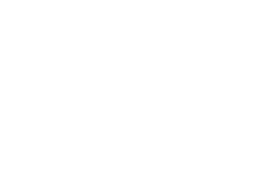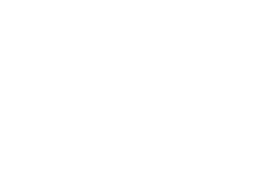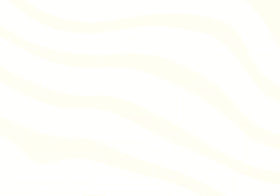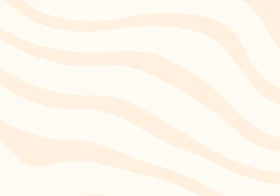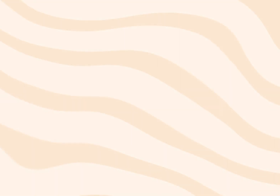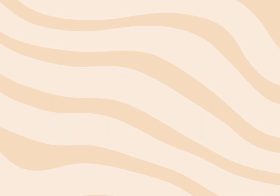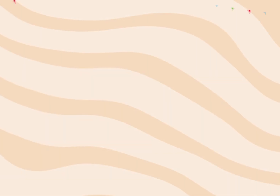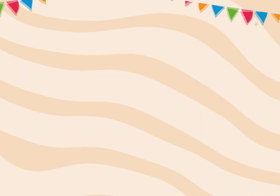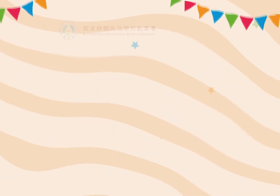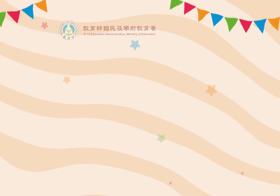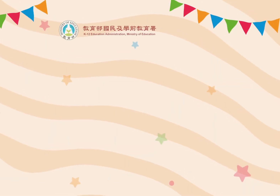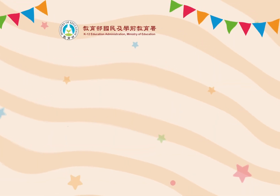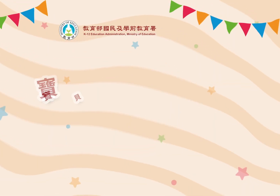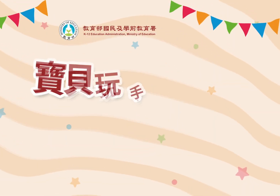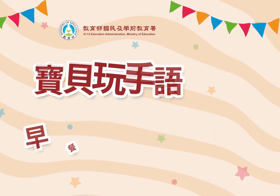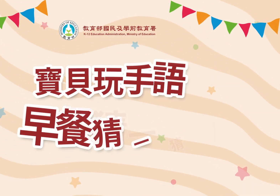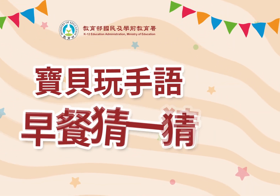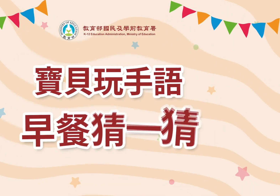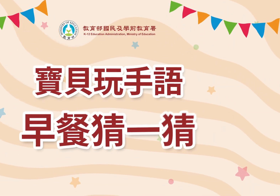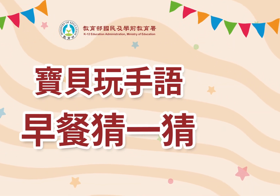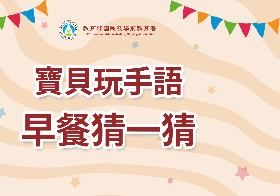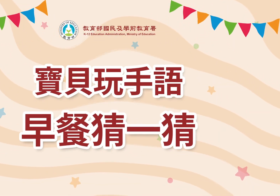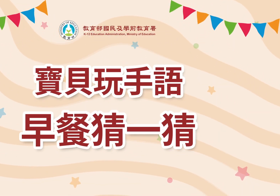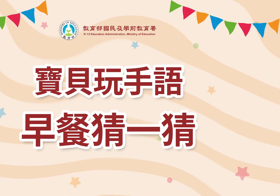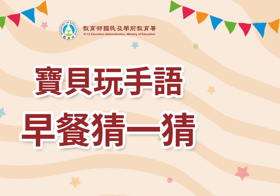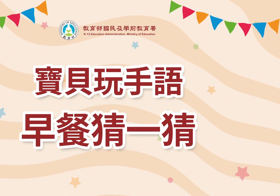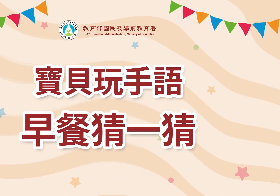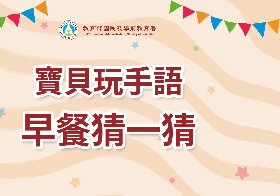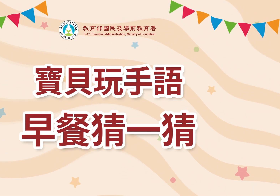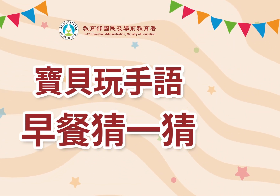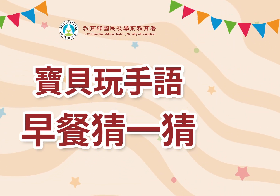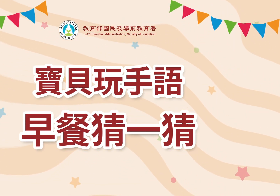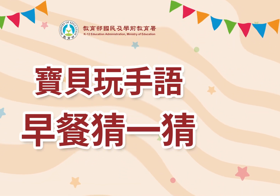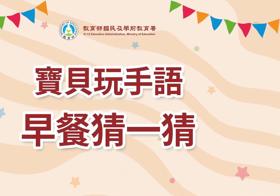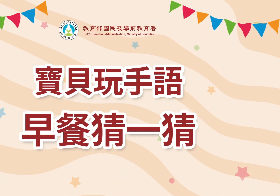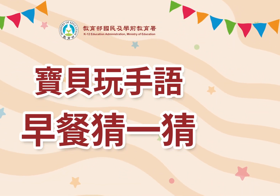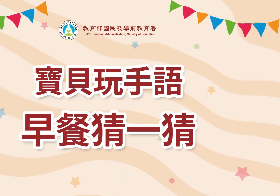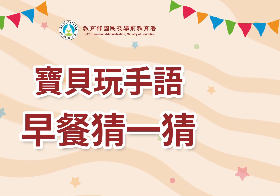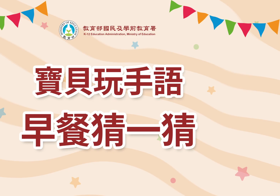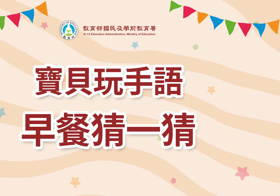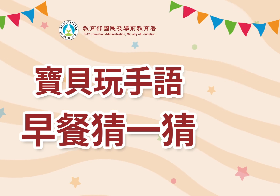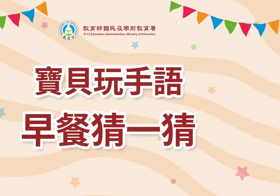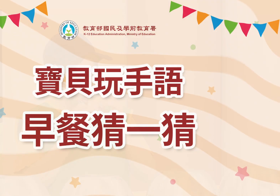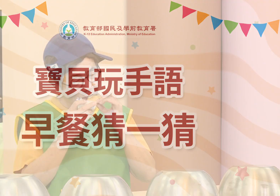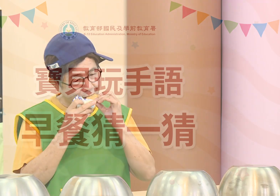星期六星六星期六